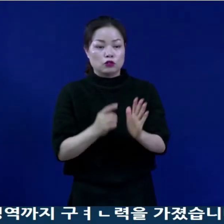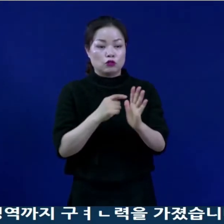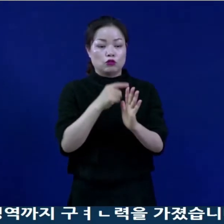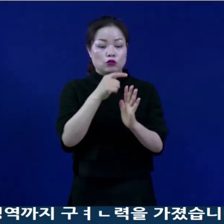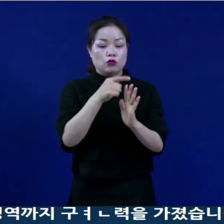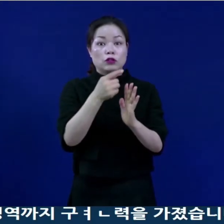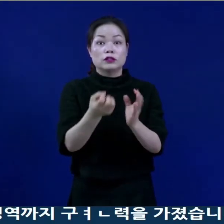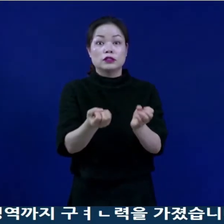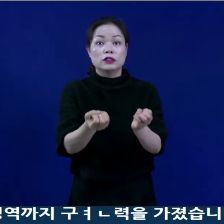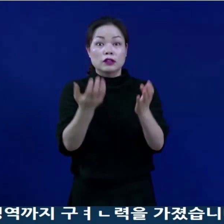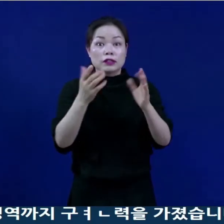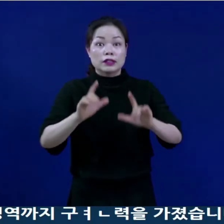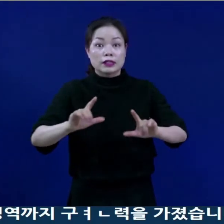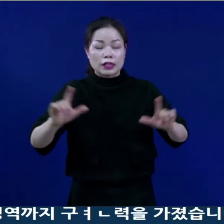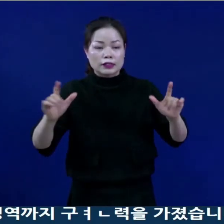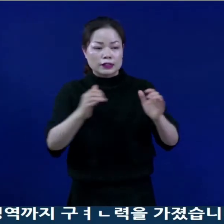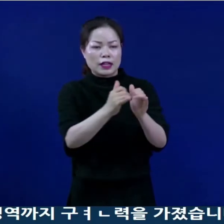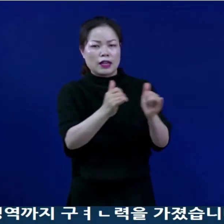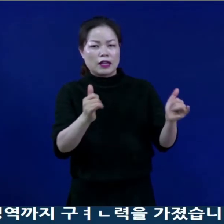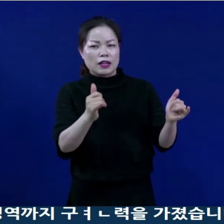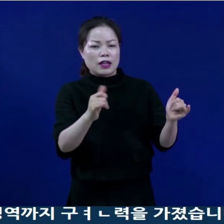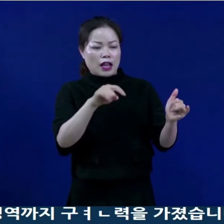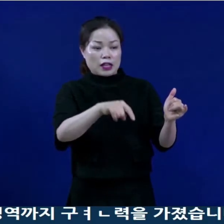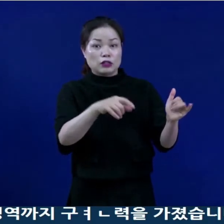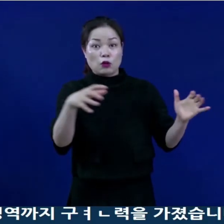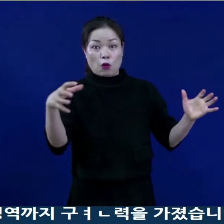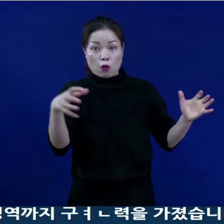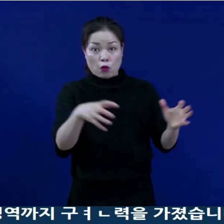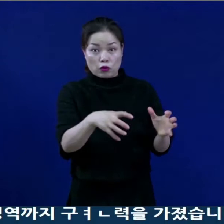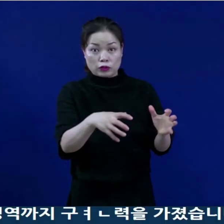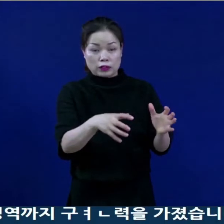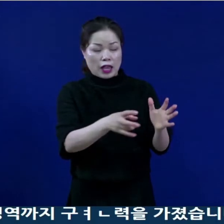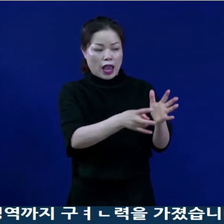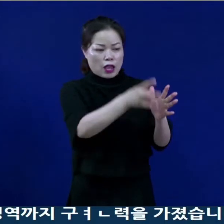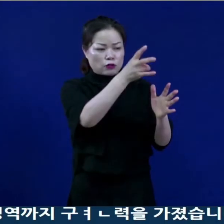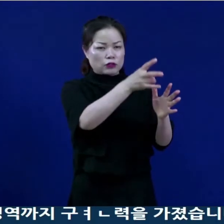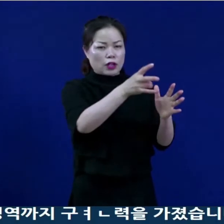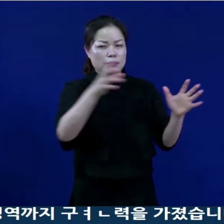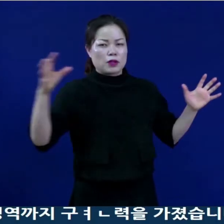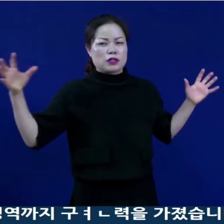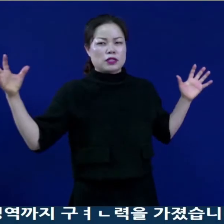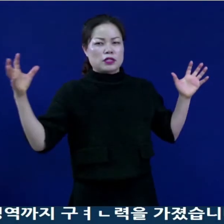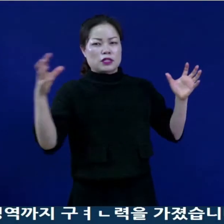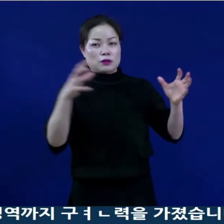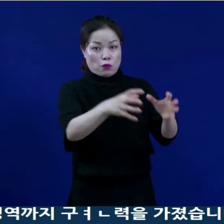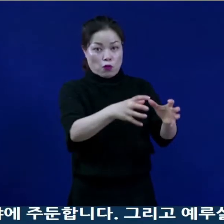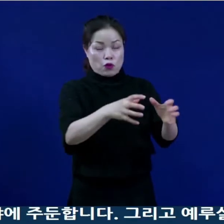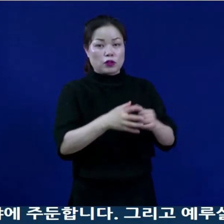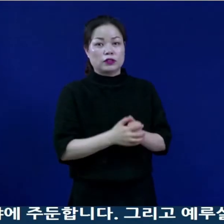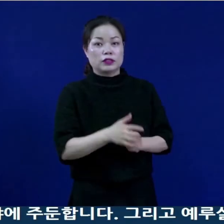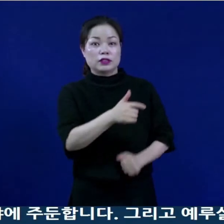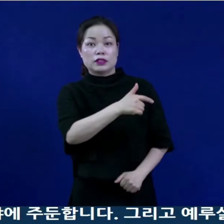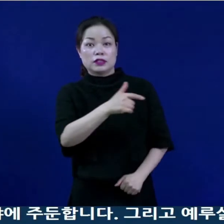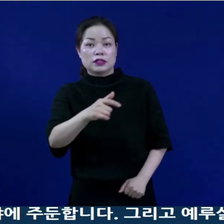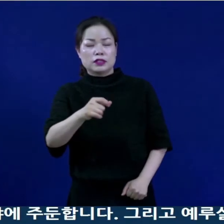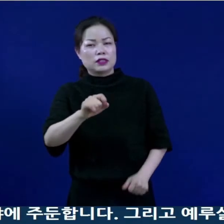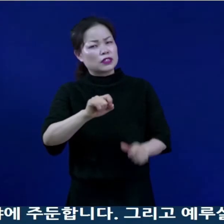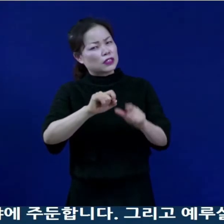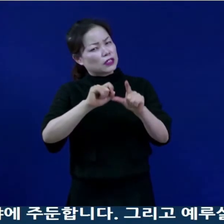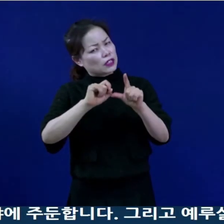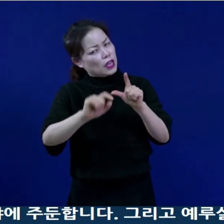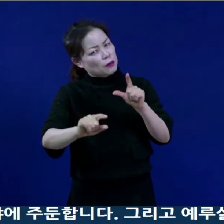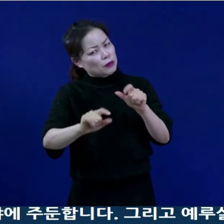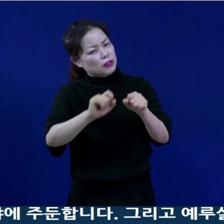같은 절기일에는 사람들이 한 곳으로, 특별히 예루살렘으로 집중적으로 모이고 대부분 그